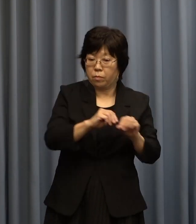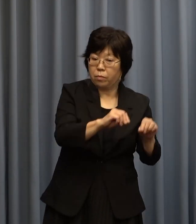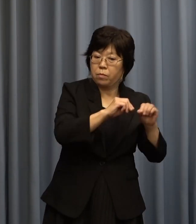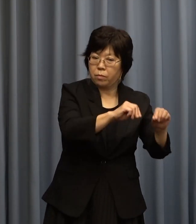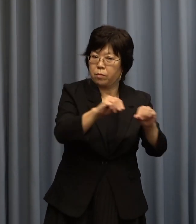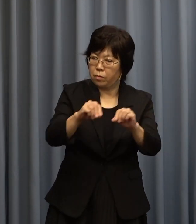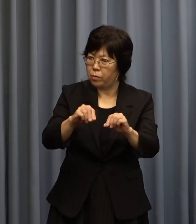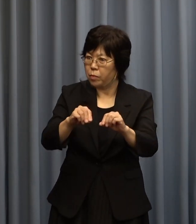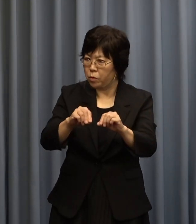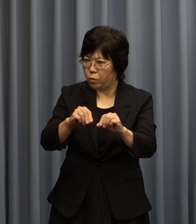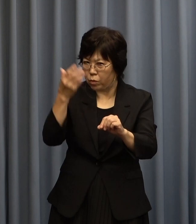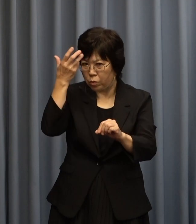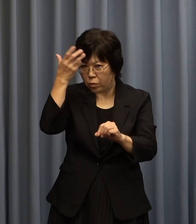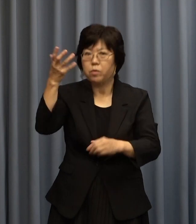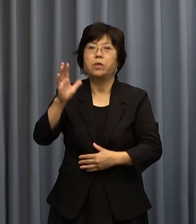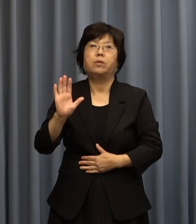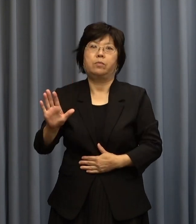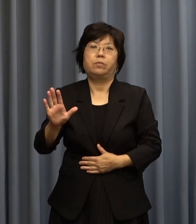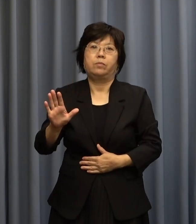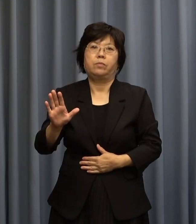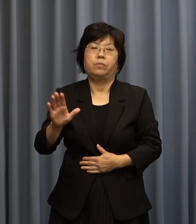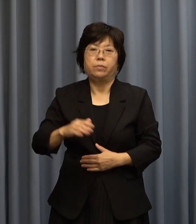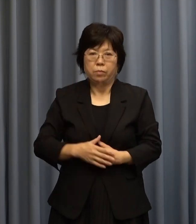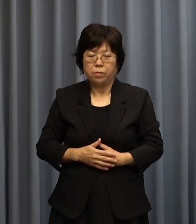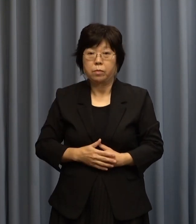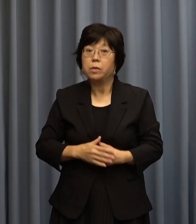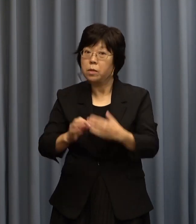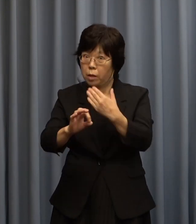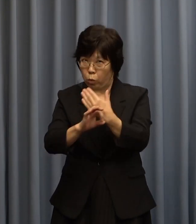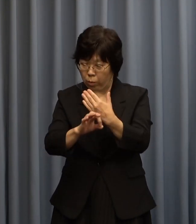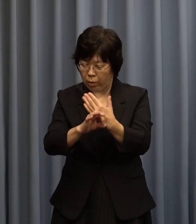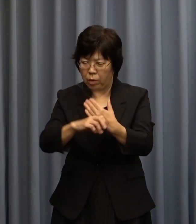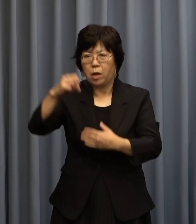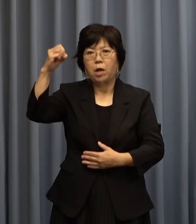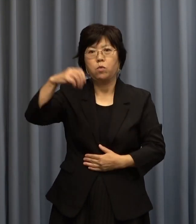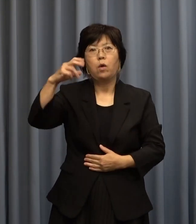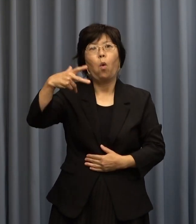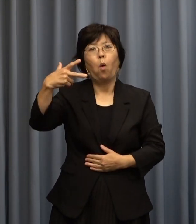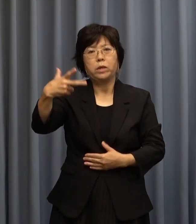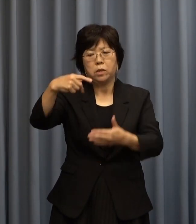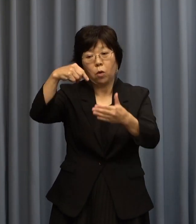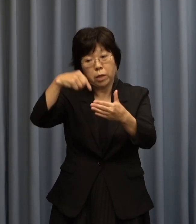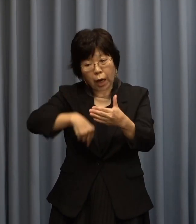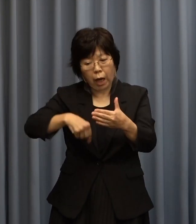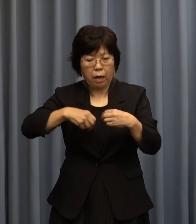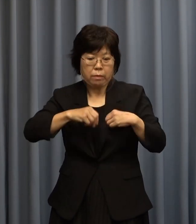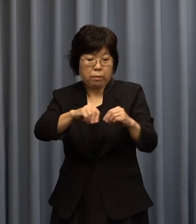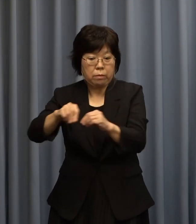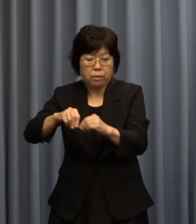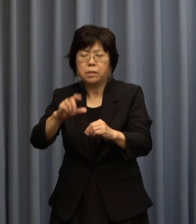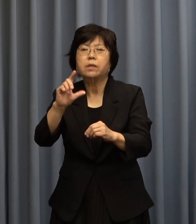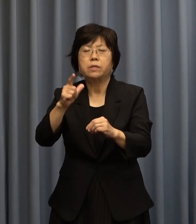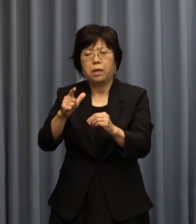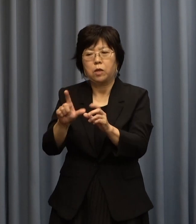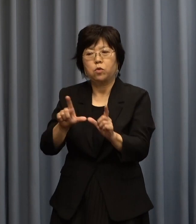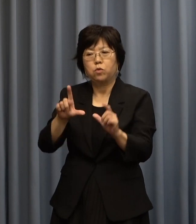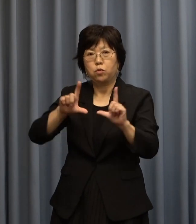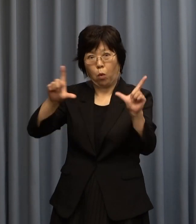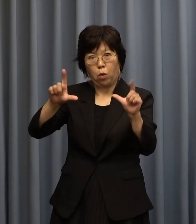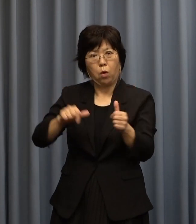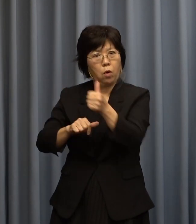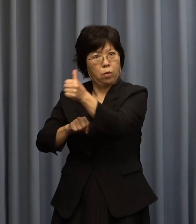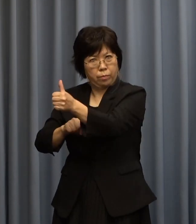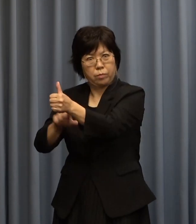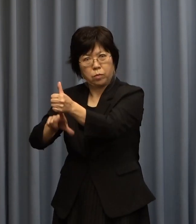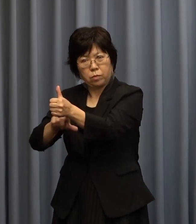中、必ずしもその市内で例えば飲み屋でとかそういった話では必ずしもないんですけれども、しかし増えている